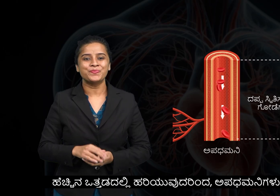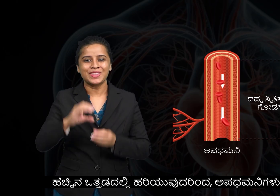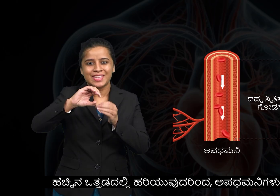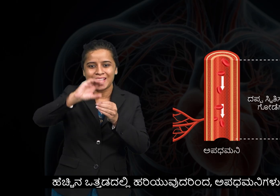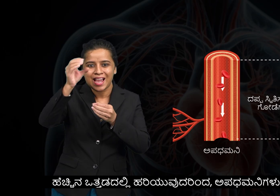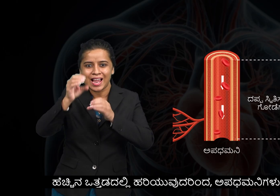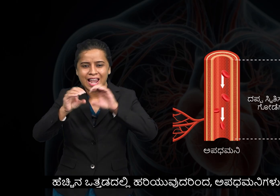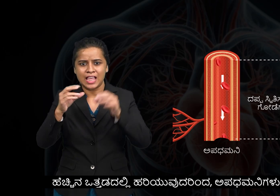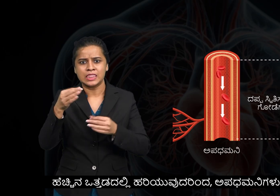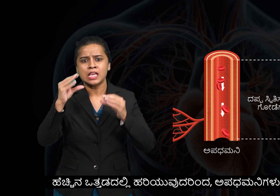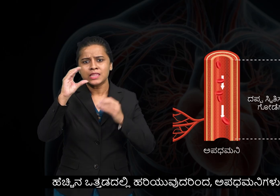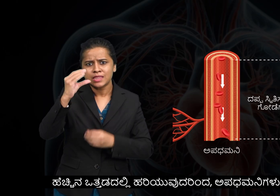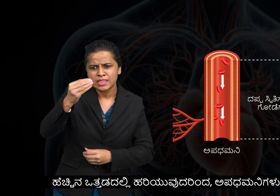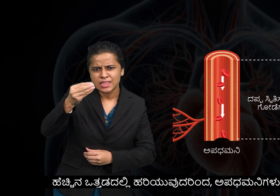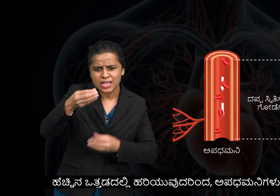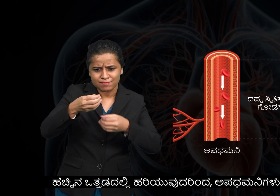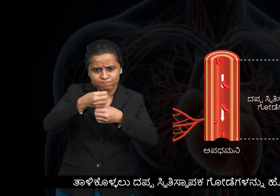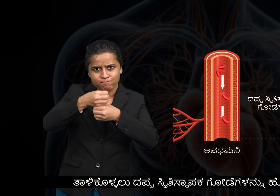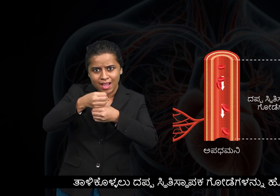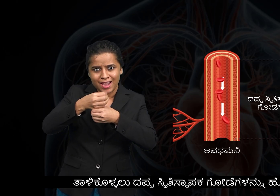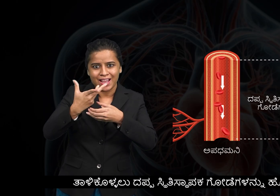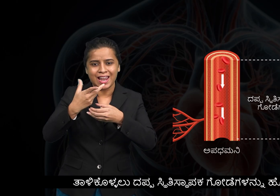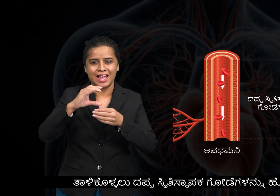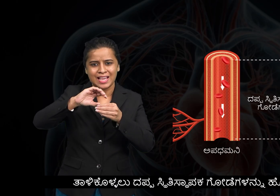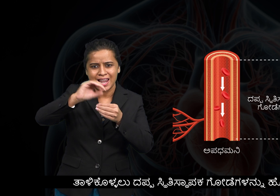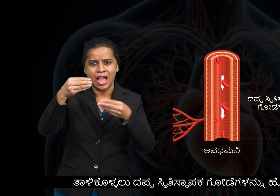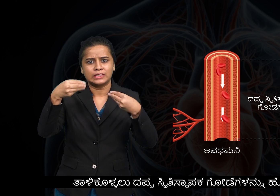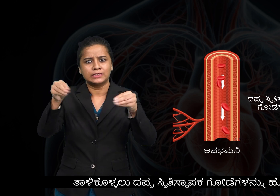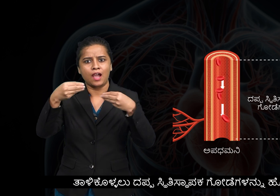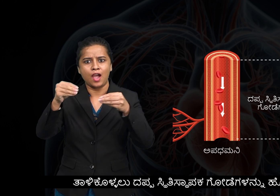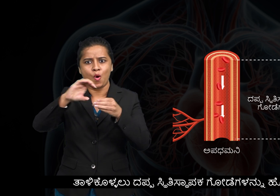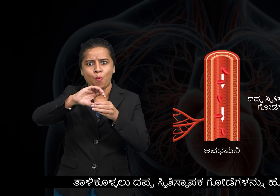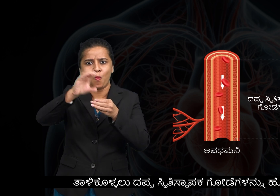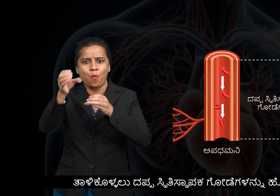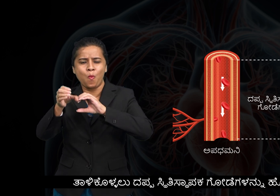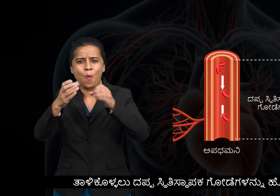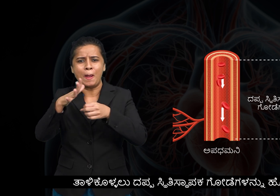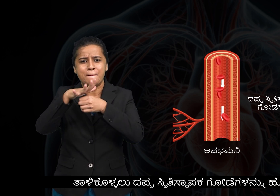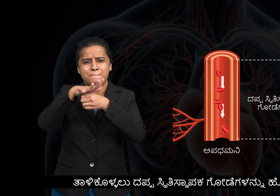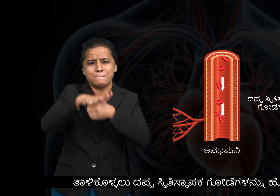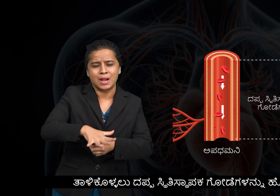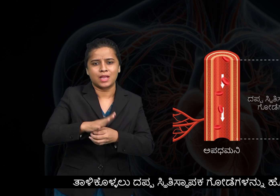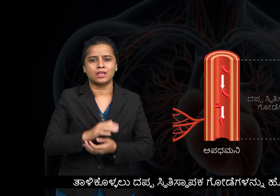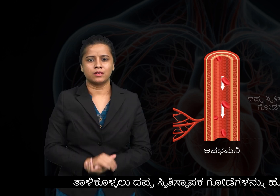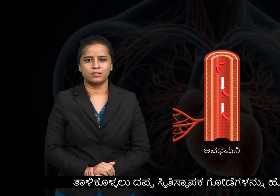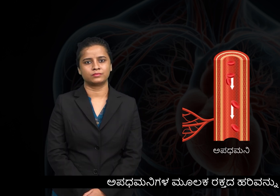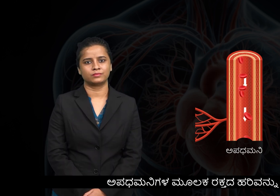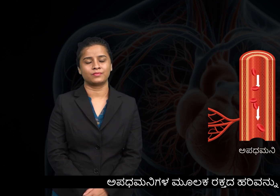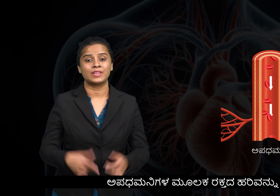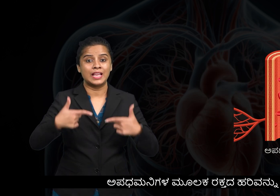ಹರಿಯುವುದರಿಂದ ಅಪಧಮನಿಗಳು ಒತ್ತಡವನ್ನು ತಳ್ಳಿಕೊಳ್ಳಲು ದಪ್ಪ ಸ್ಥಿತಿಸ್ಥಾಪಕ ಗೋಡೆಗಳನ್ನು